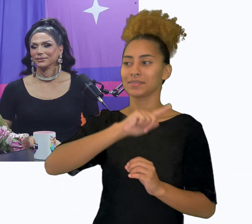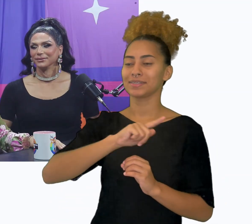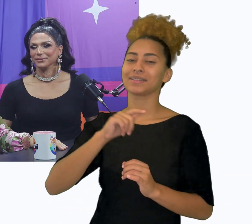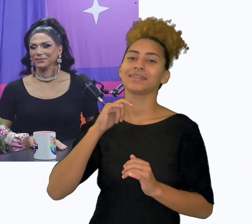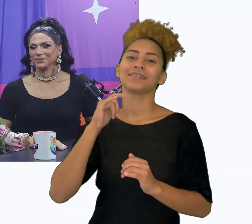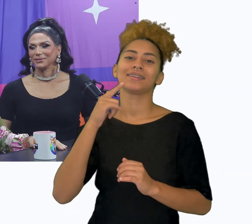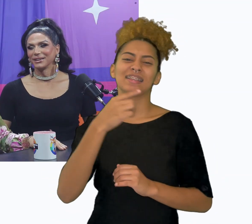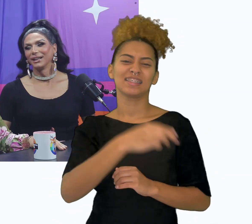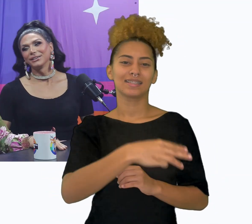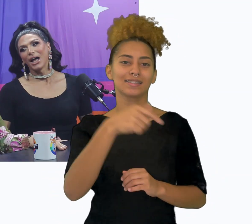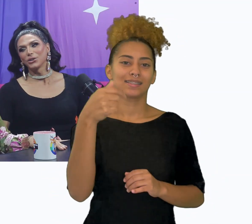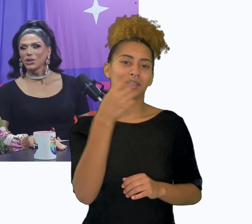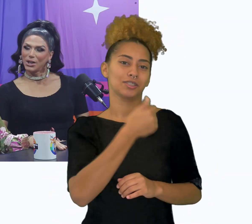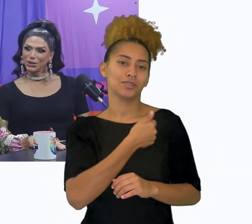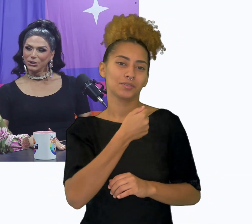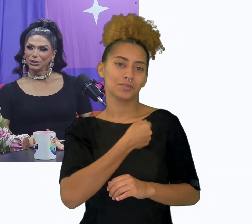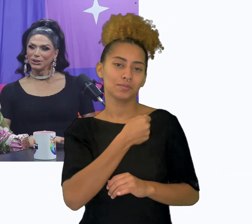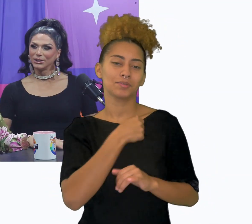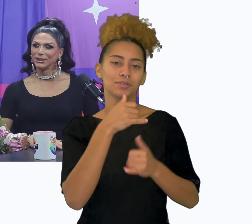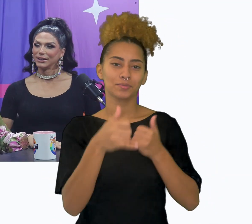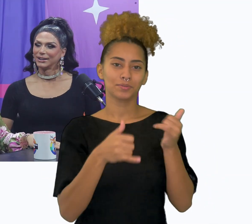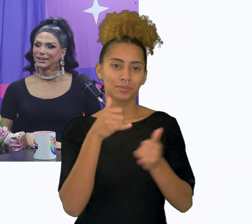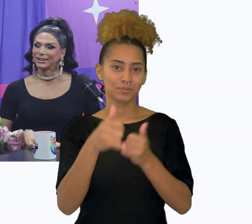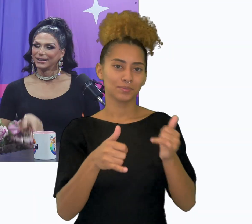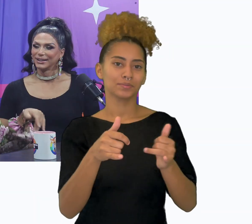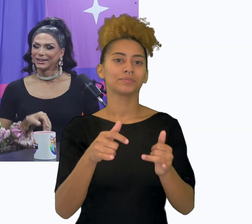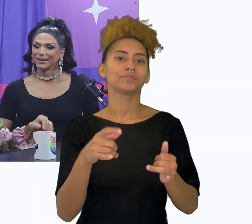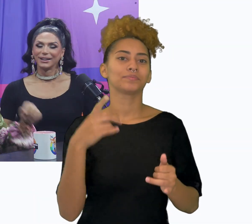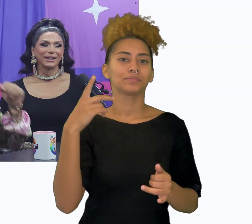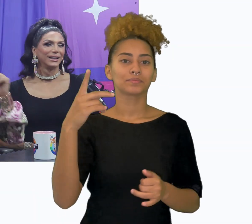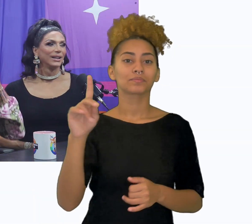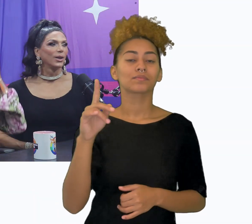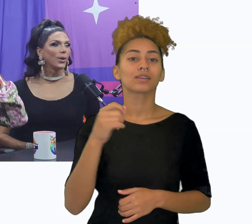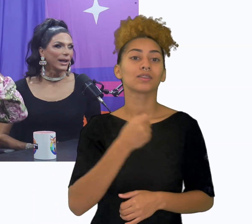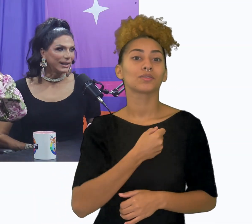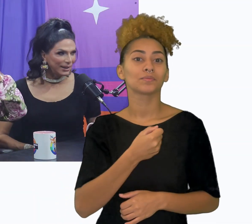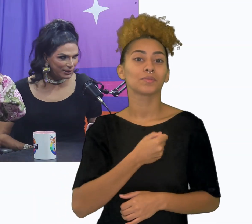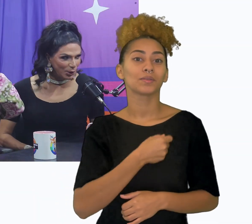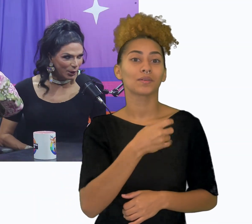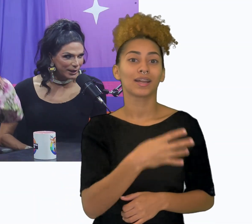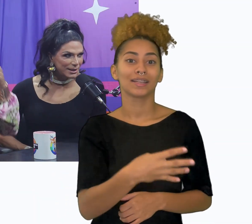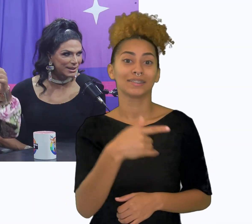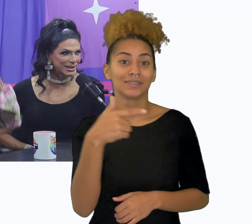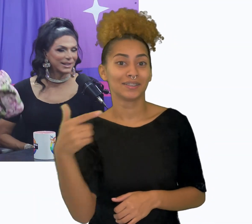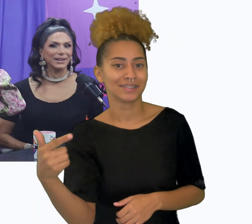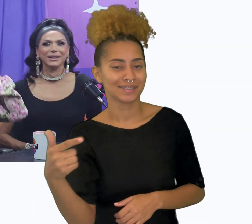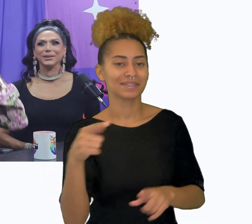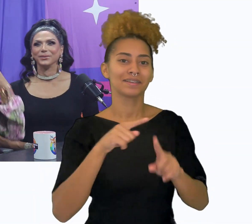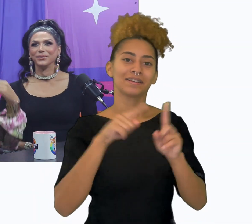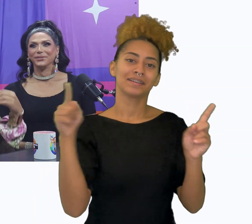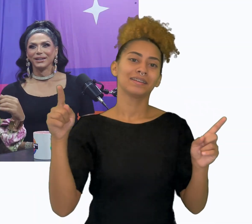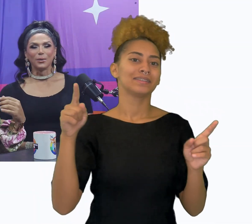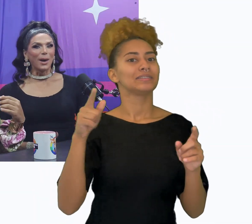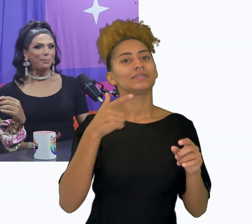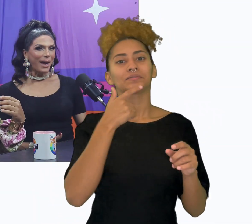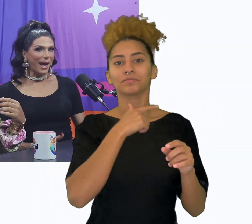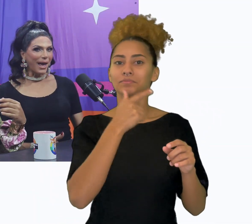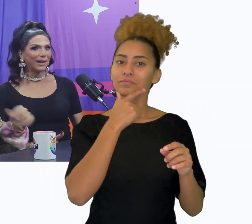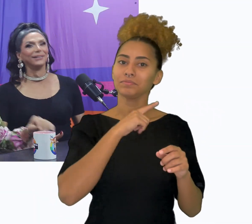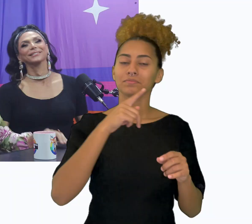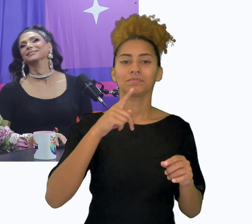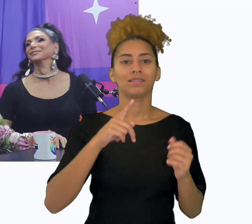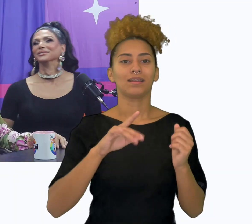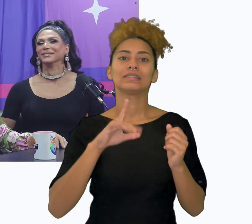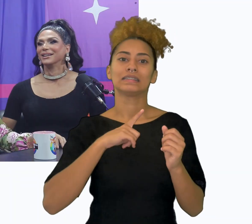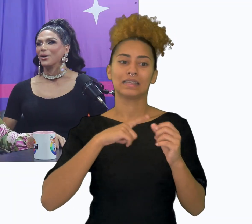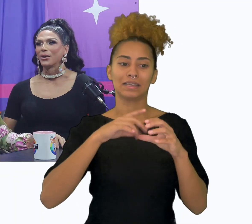sandália 37 Da Jane. da coreógrafa. E da ela Jane. calça quanto? 42. Mas o calcanhar não é Não é